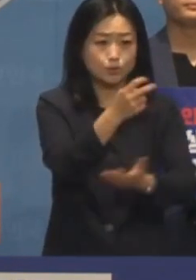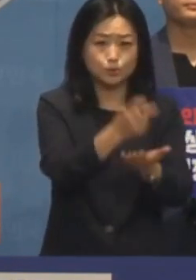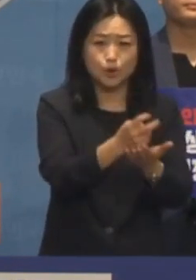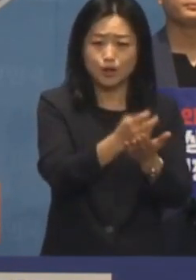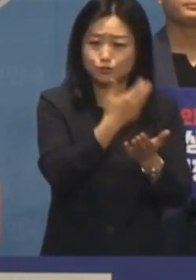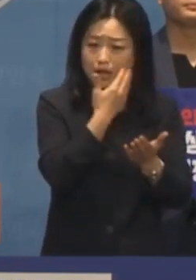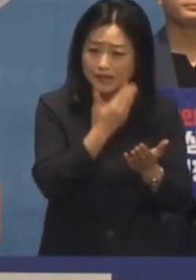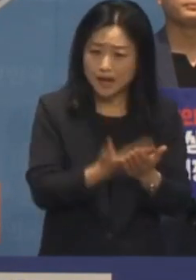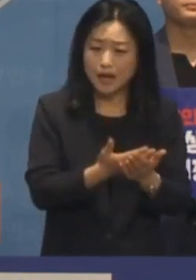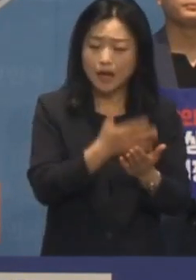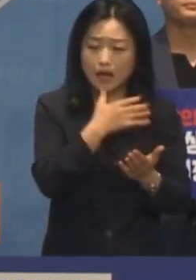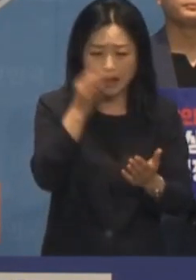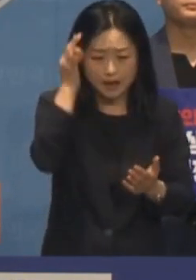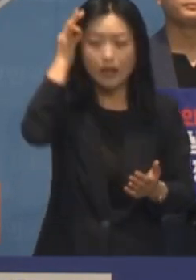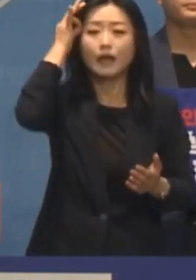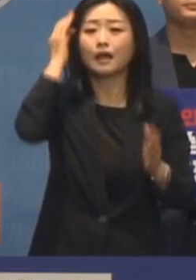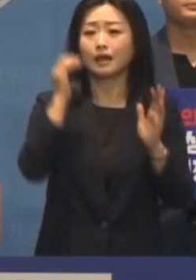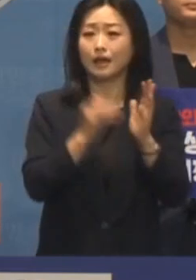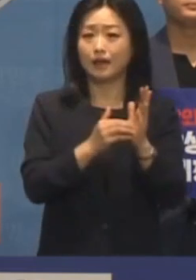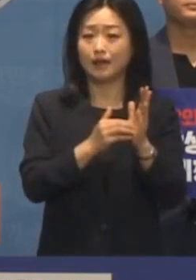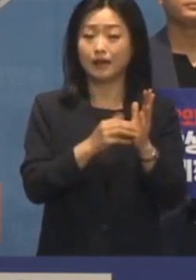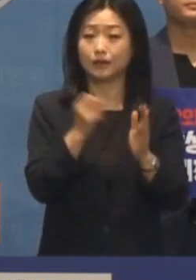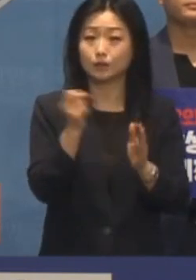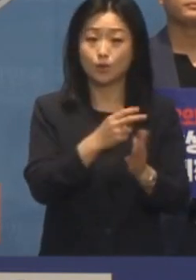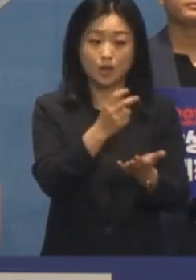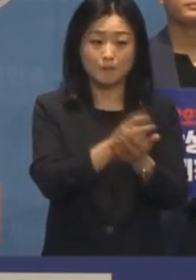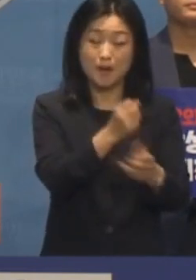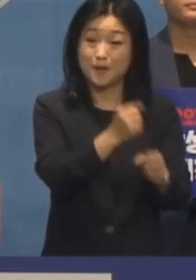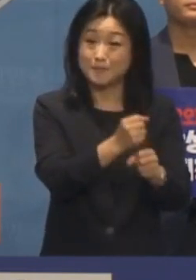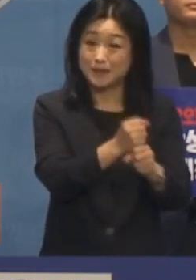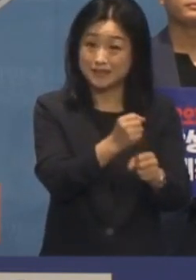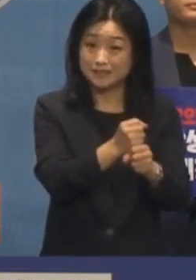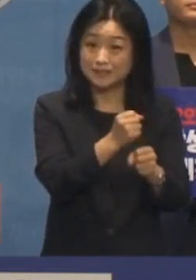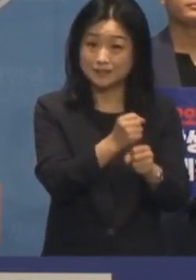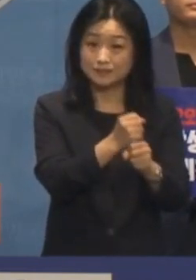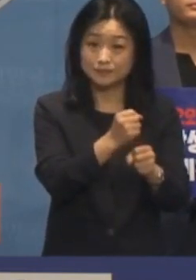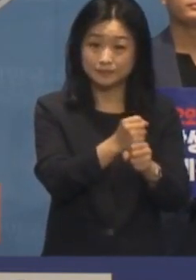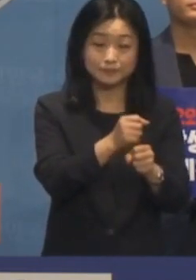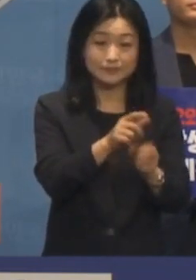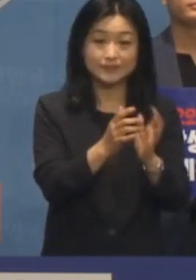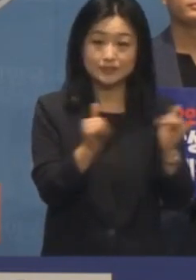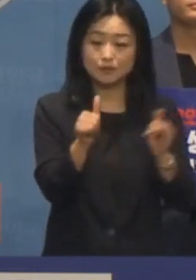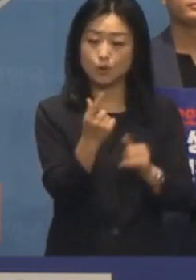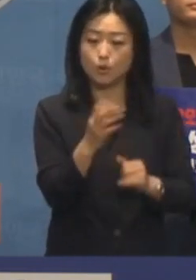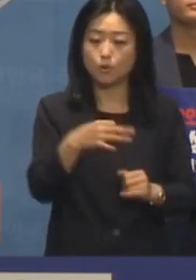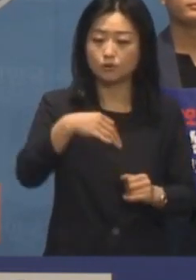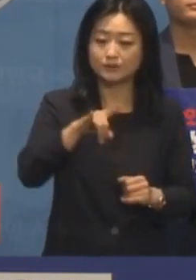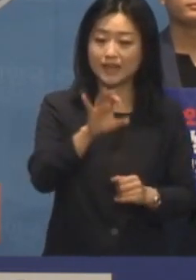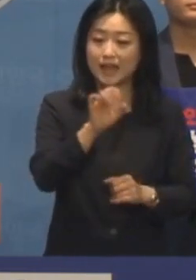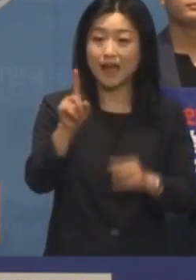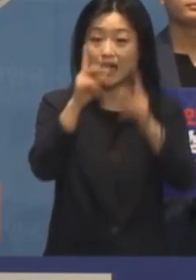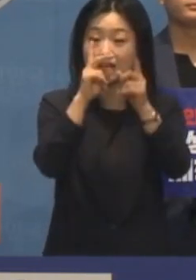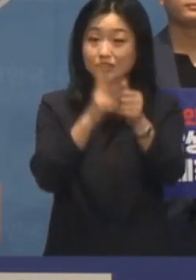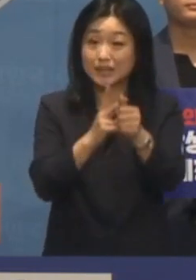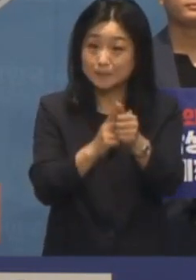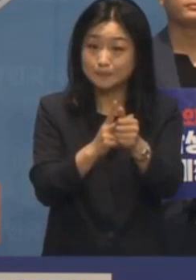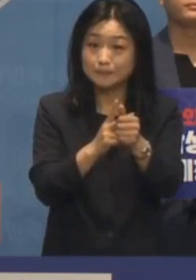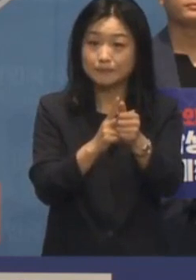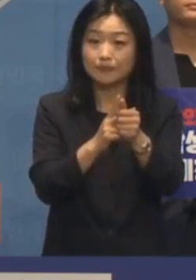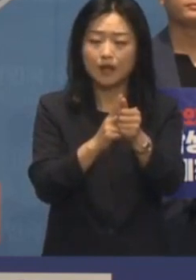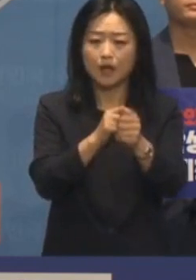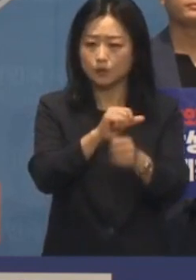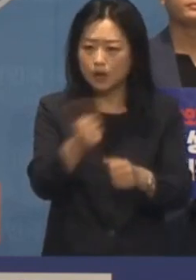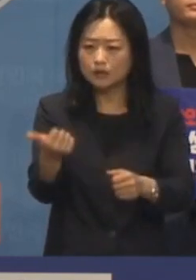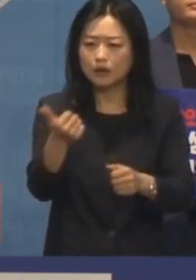되었고 학생 인권 조례 발의자가 몇 달 전 돌아가신 시대의 어른 홍세아 선생님이라는 사실도 알게 되어 마음이